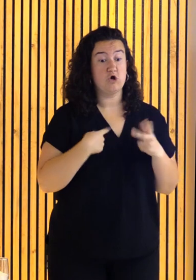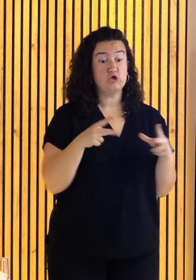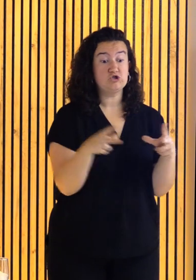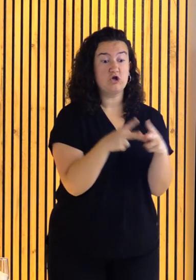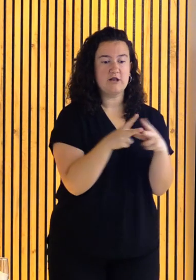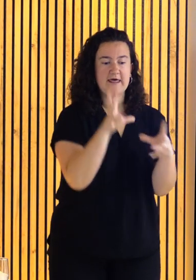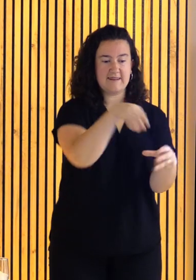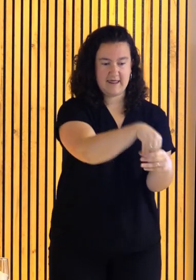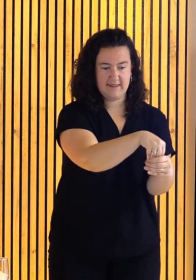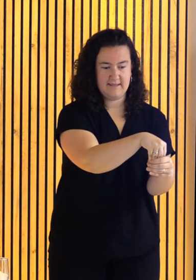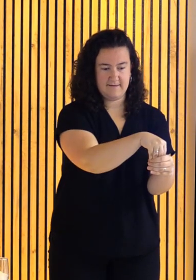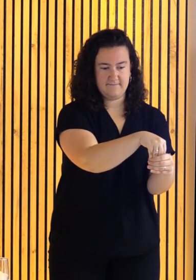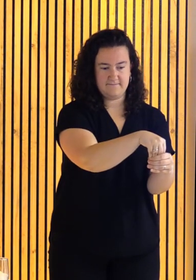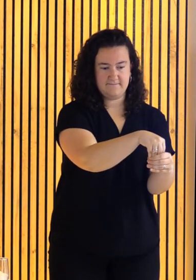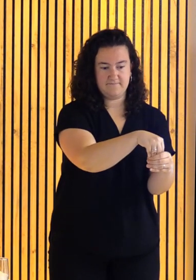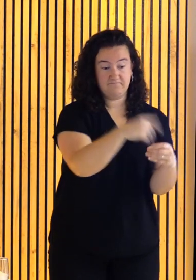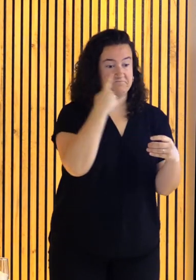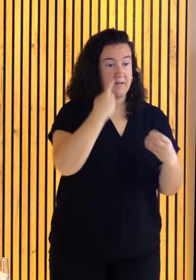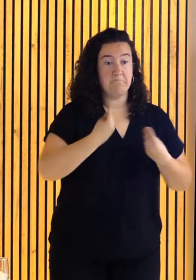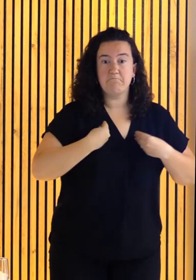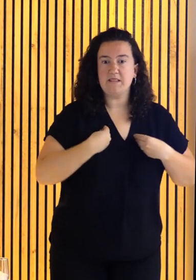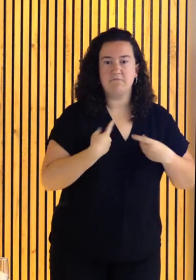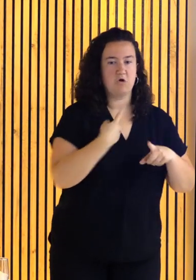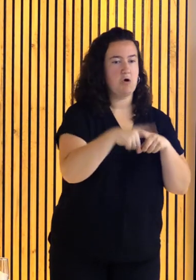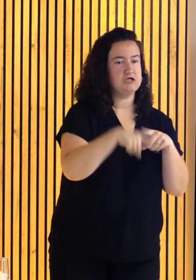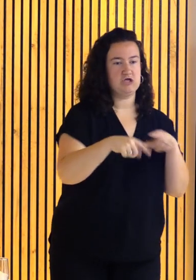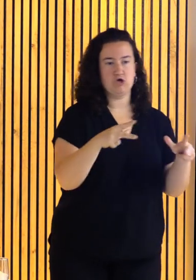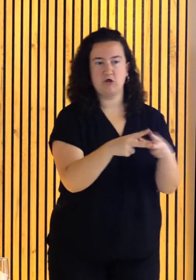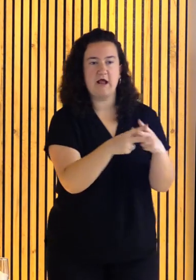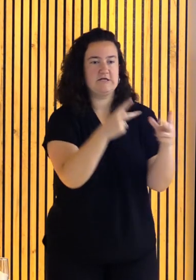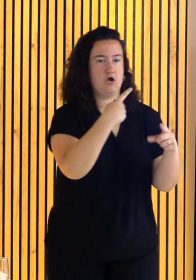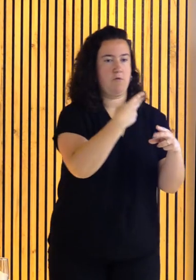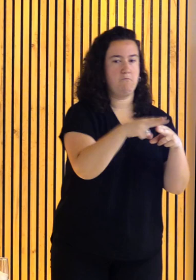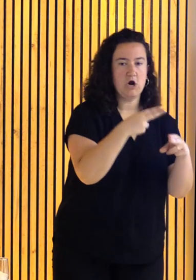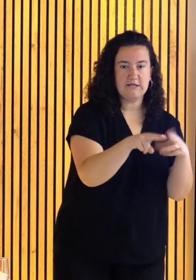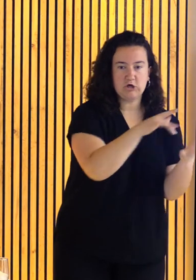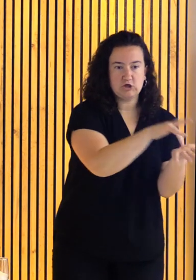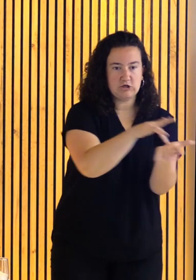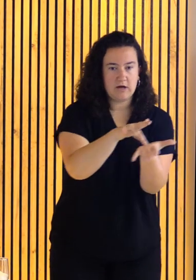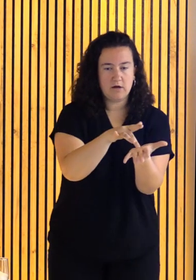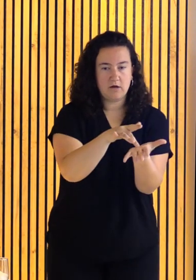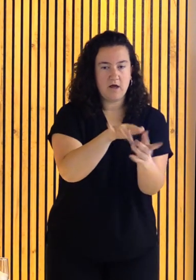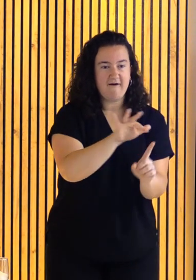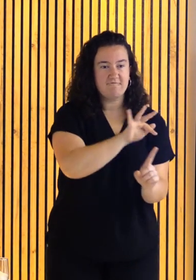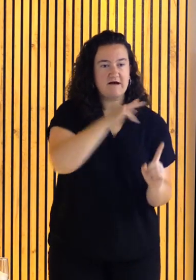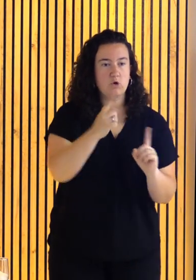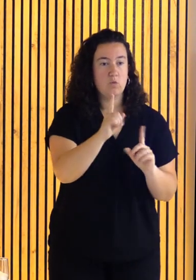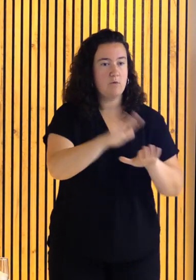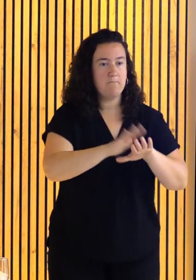baten bizitzako gertaera sozial eta politikoak nekez uler daitezkeela faktore bakar batean